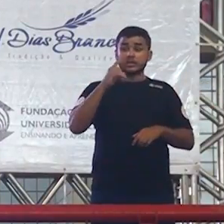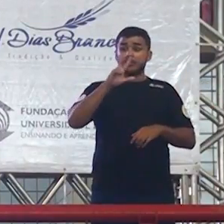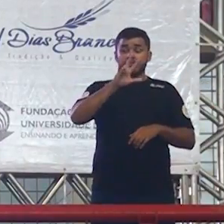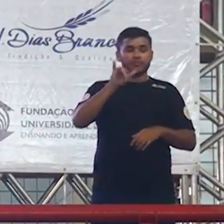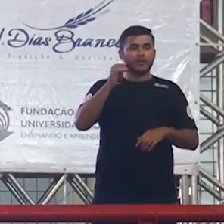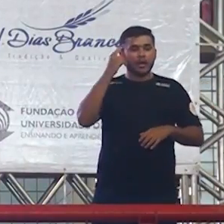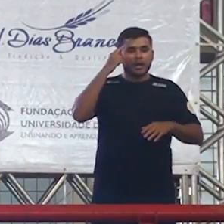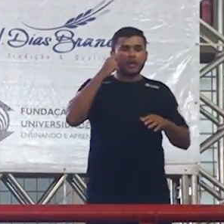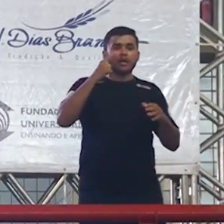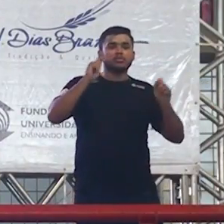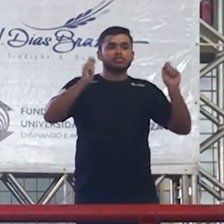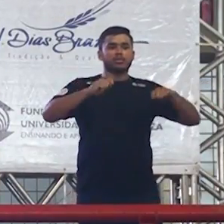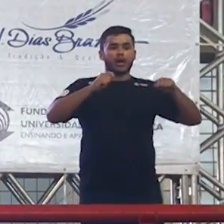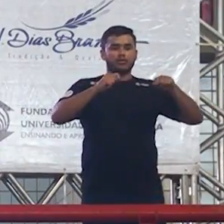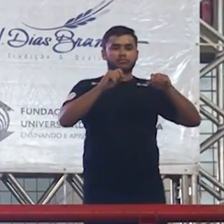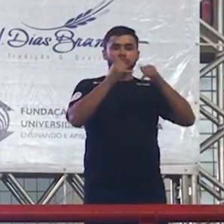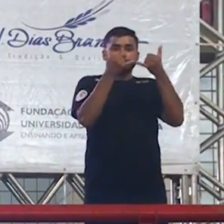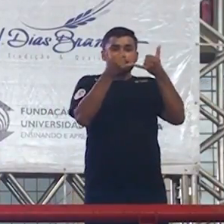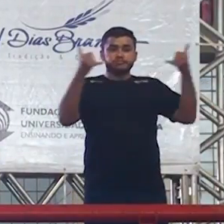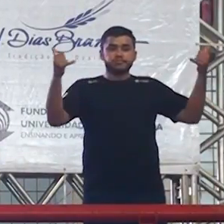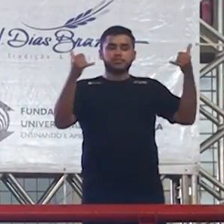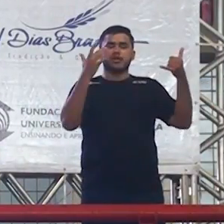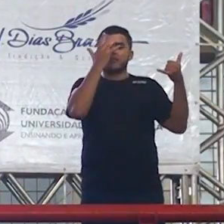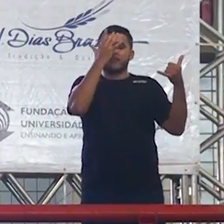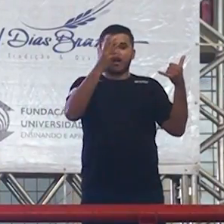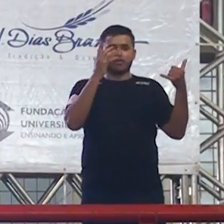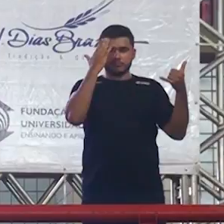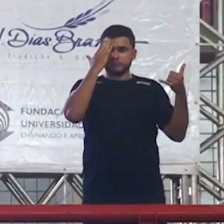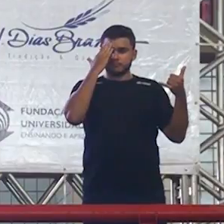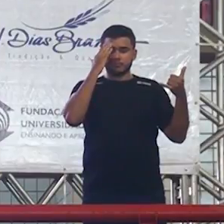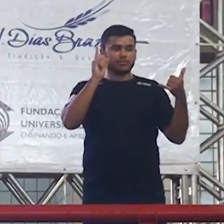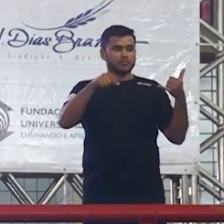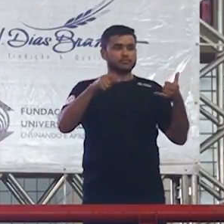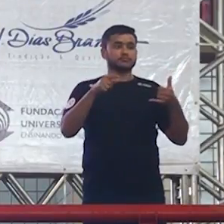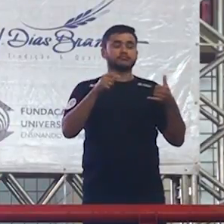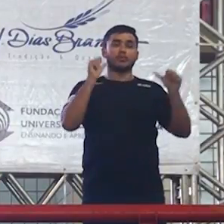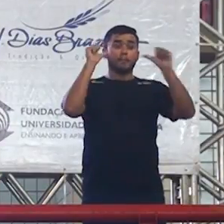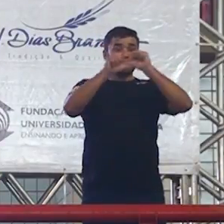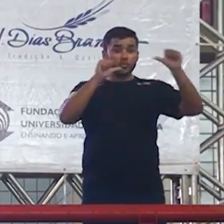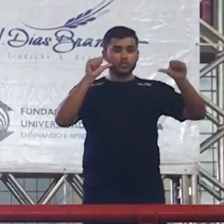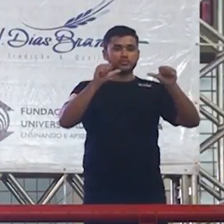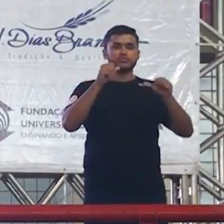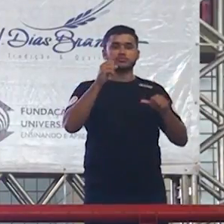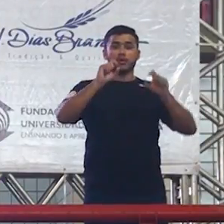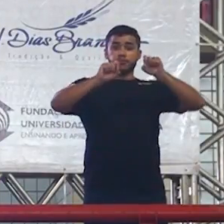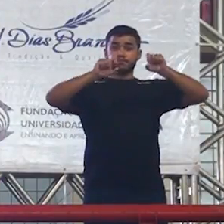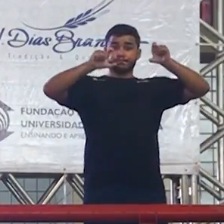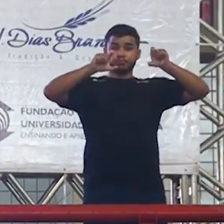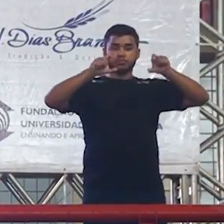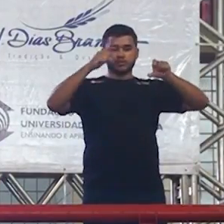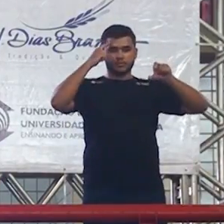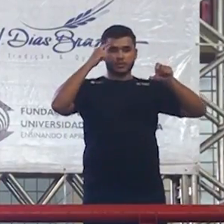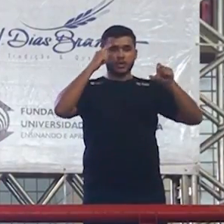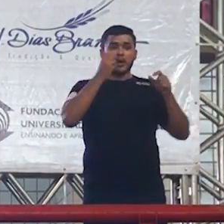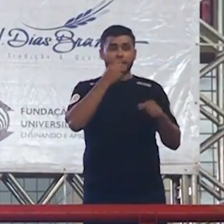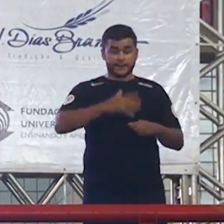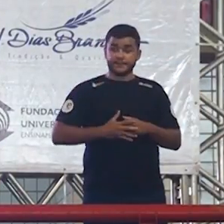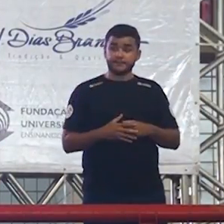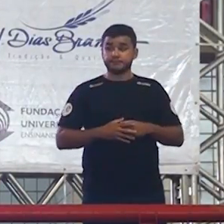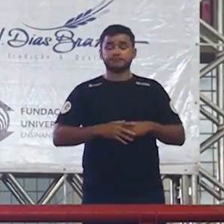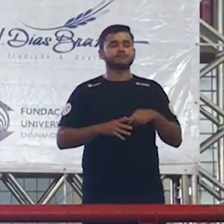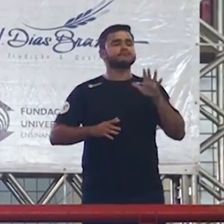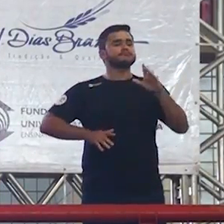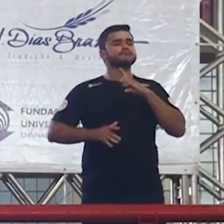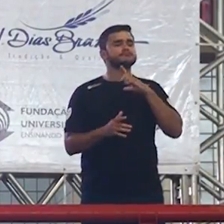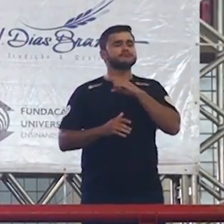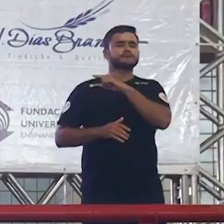corrente passar com mais facilidade. Estou entendendo? Então vamos lá. Quais foram as 3 formulazinhas que